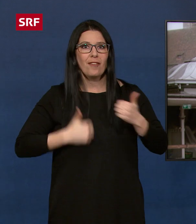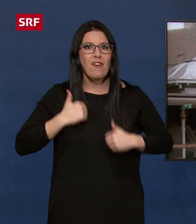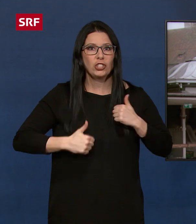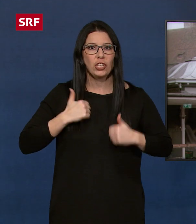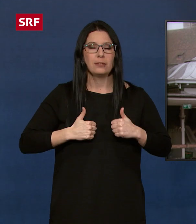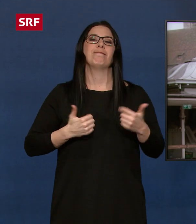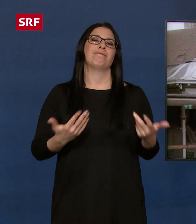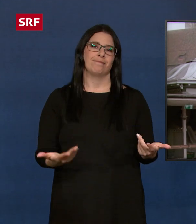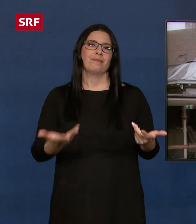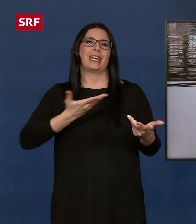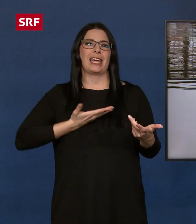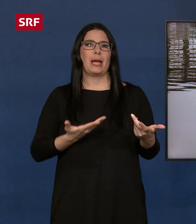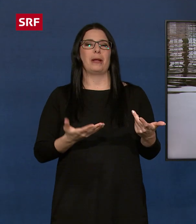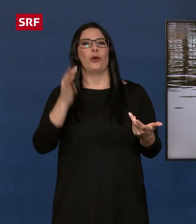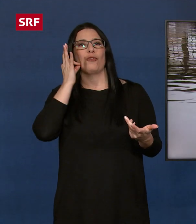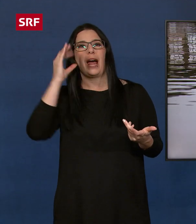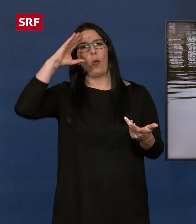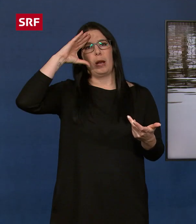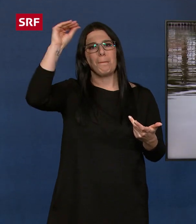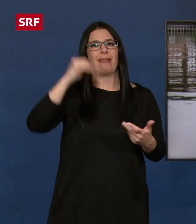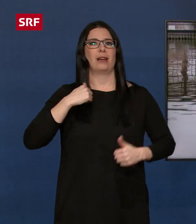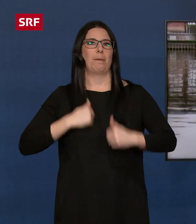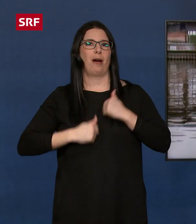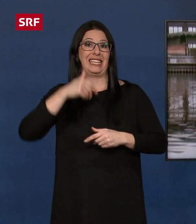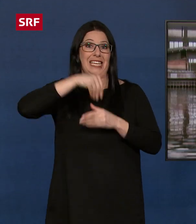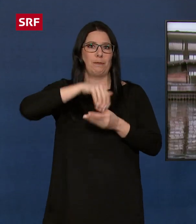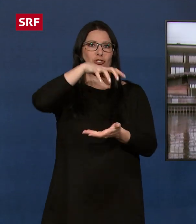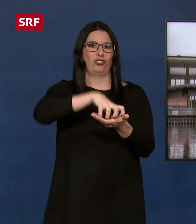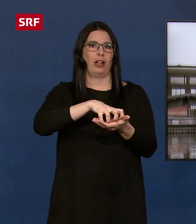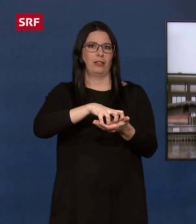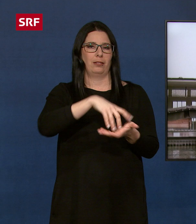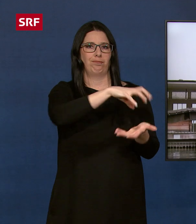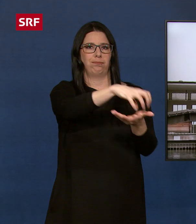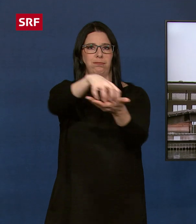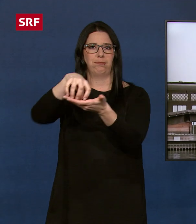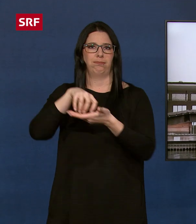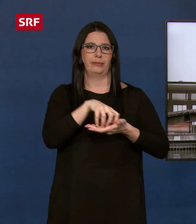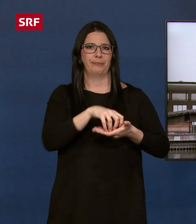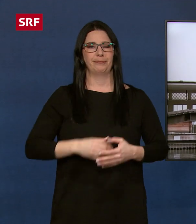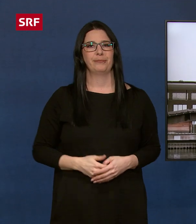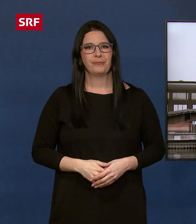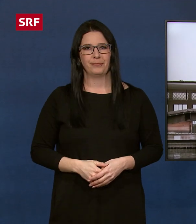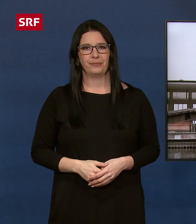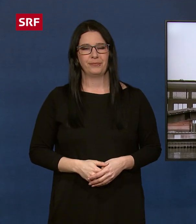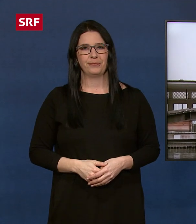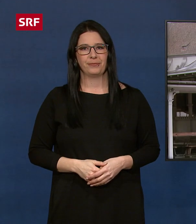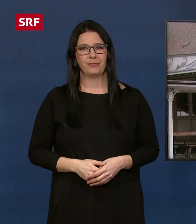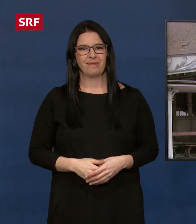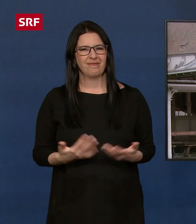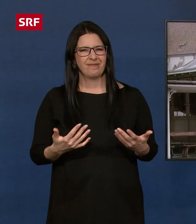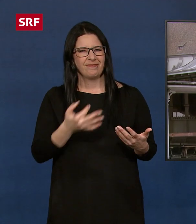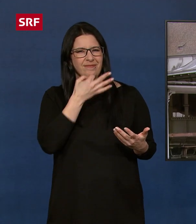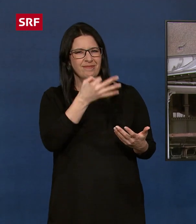Und genau zu dem Zweck, um sich zu waschen, hat man dann in der Stadt Frauenbadi errichtet, aber auch Männerbadi. Und